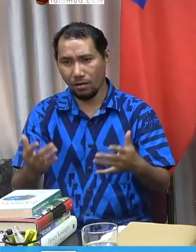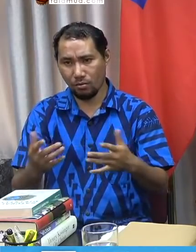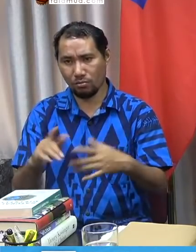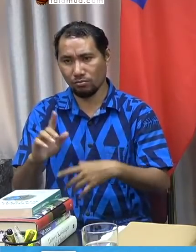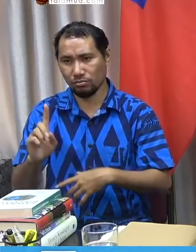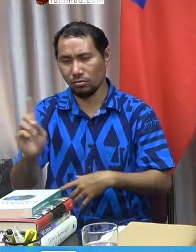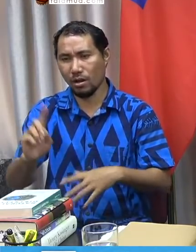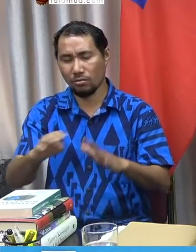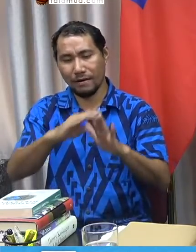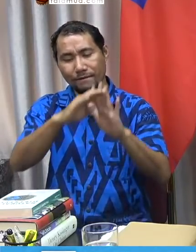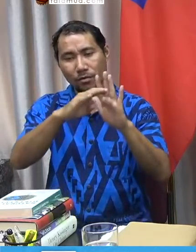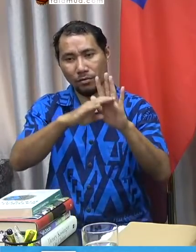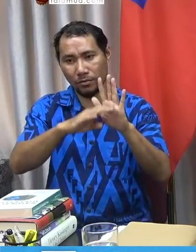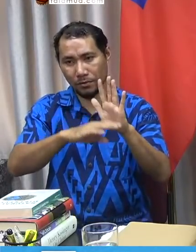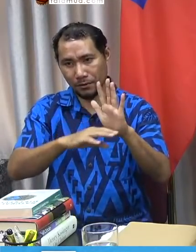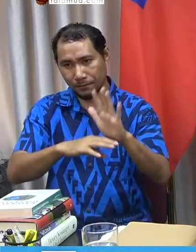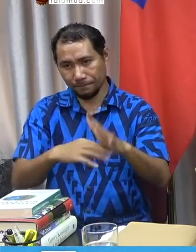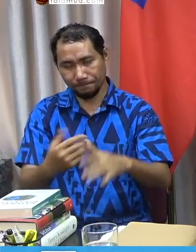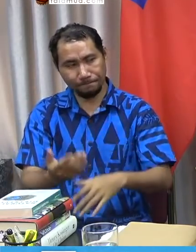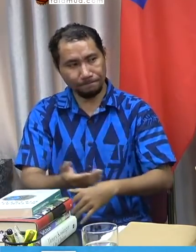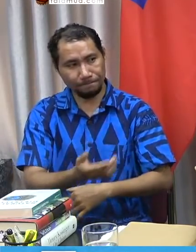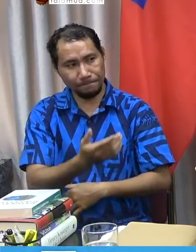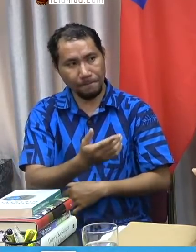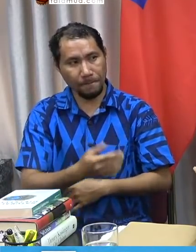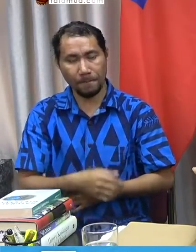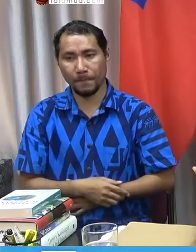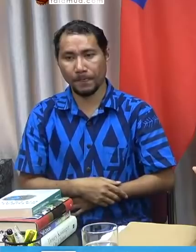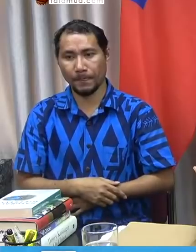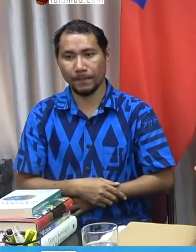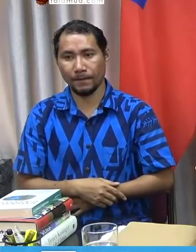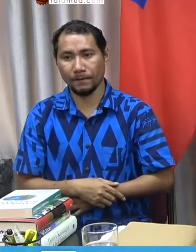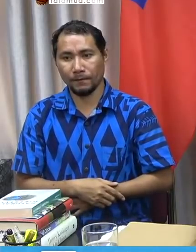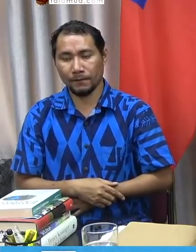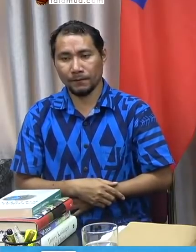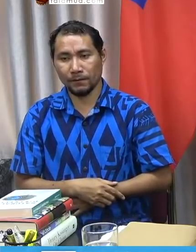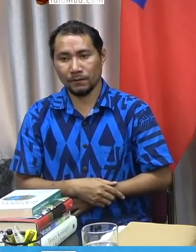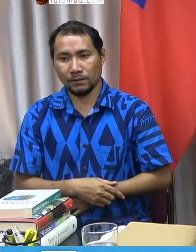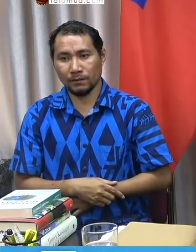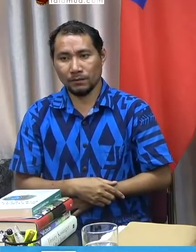e fai ia me umana ia na fai atu ai foi